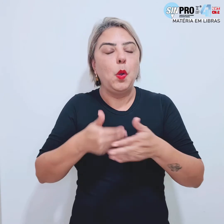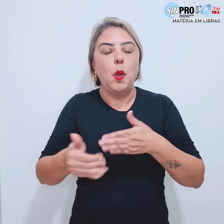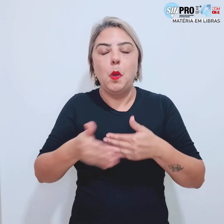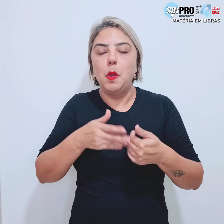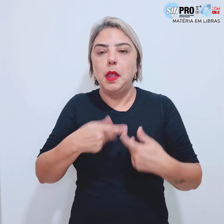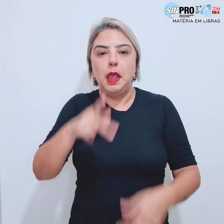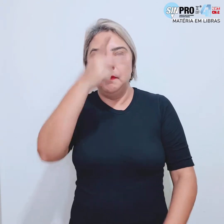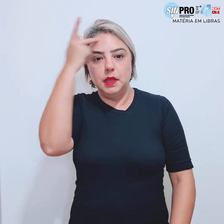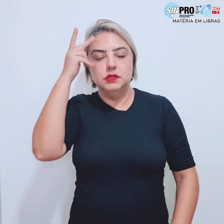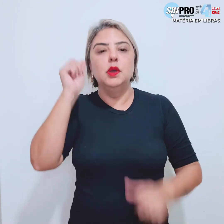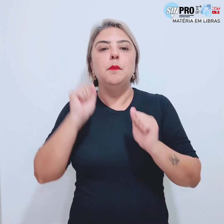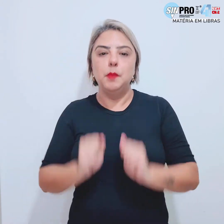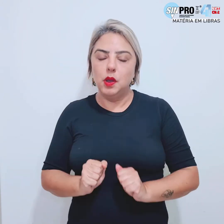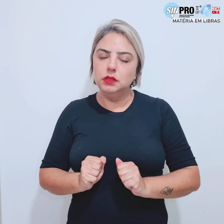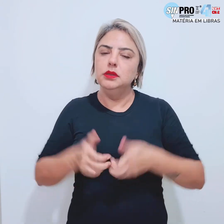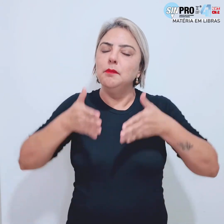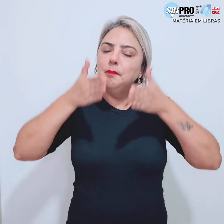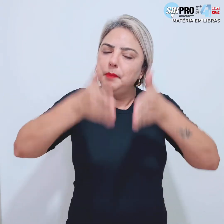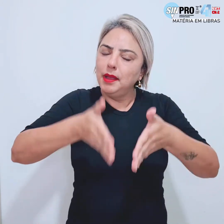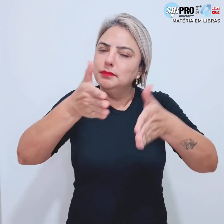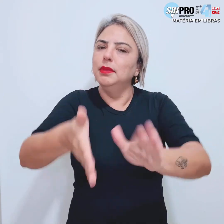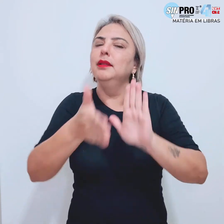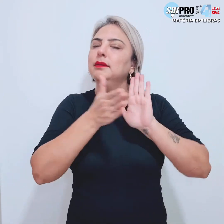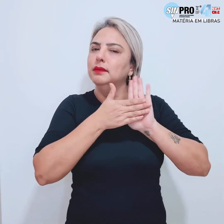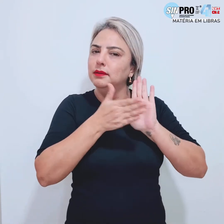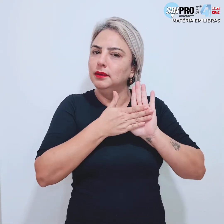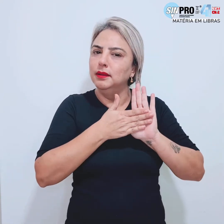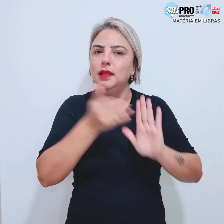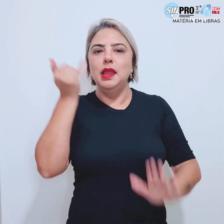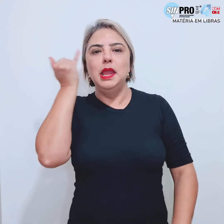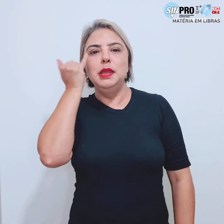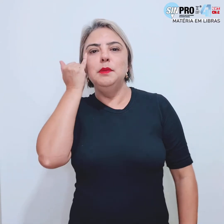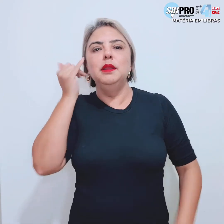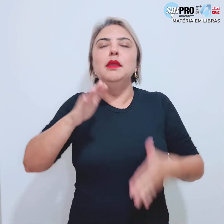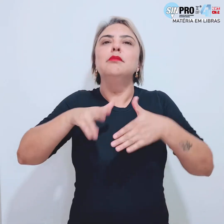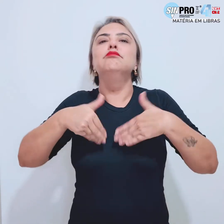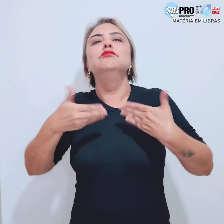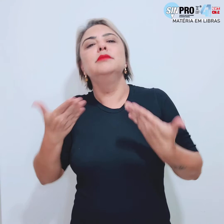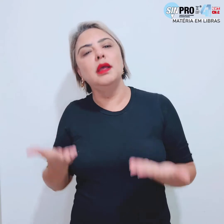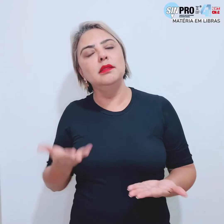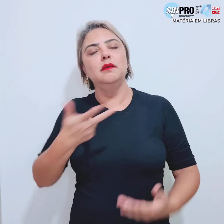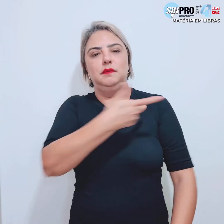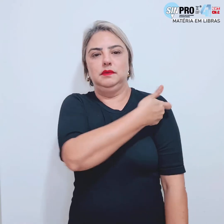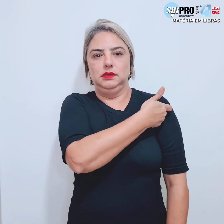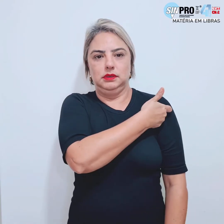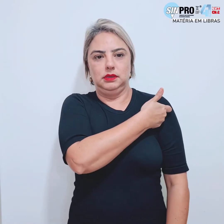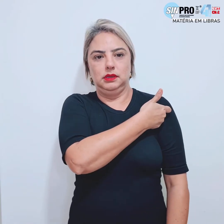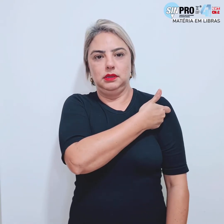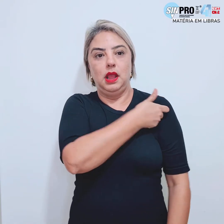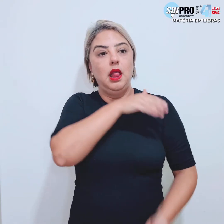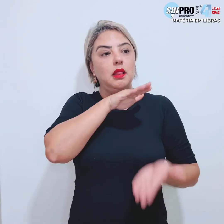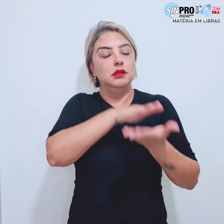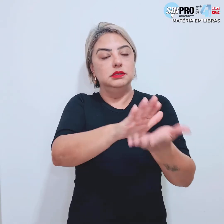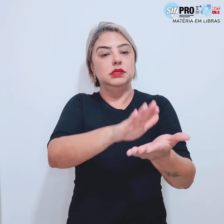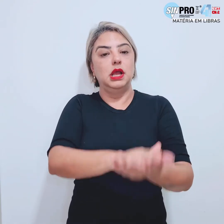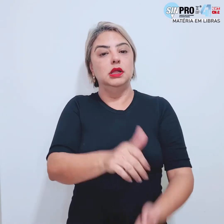Qualquer pessoa pode participar da campanha Ibanez, cadê a vacina?, lançada no